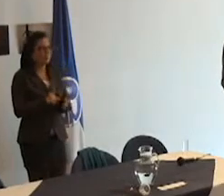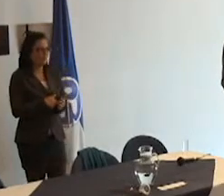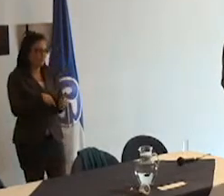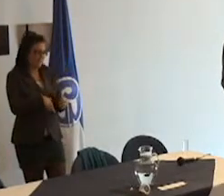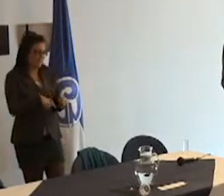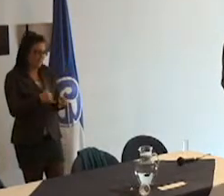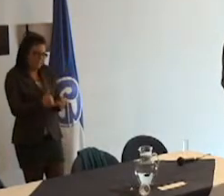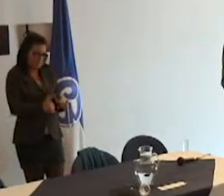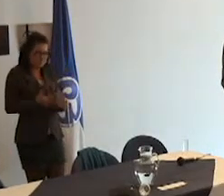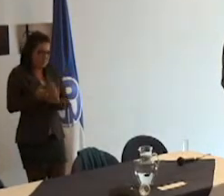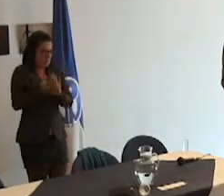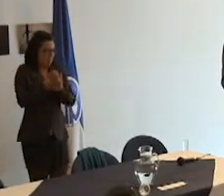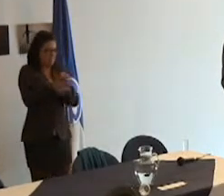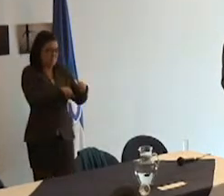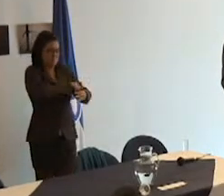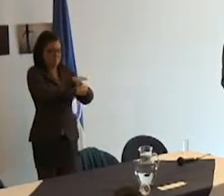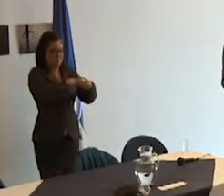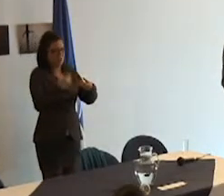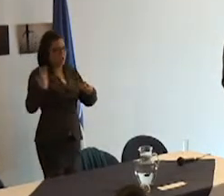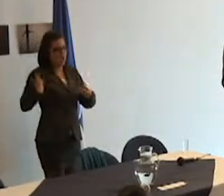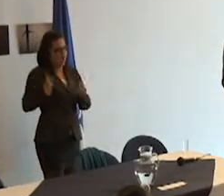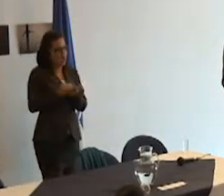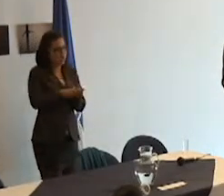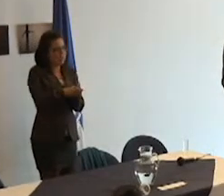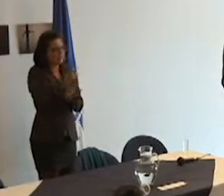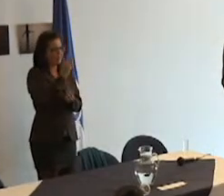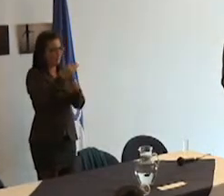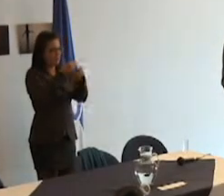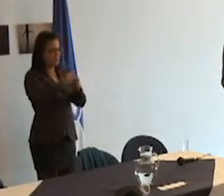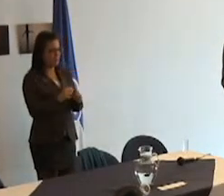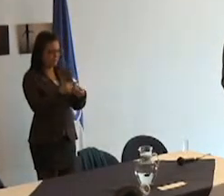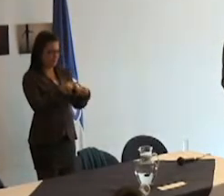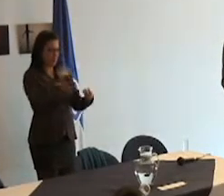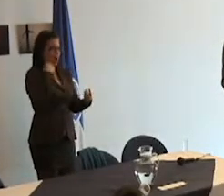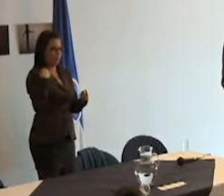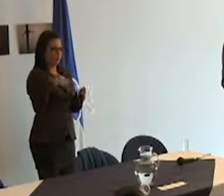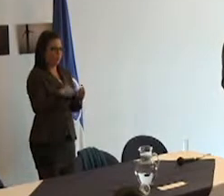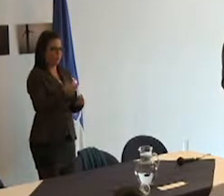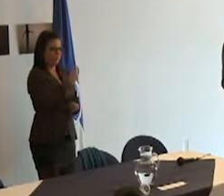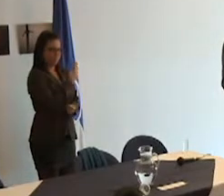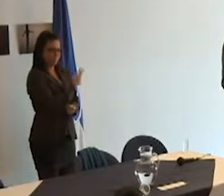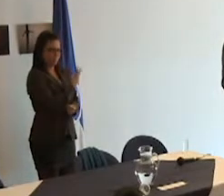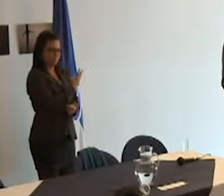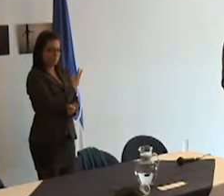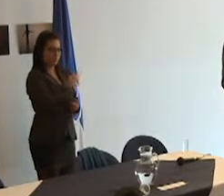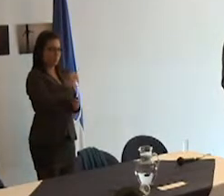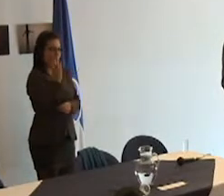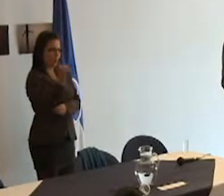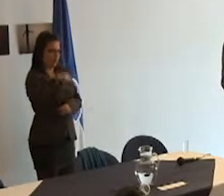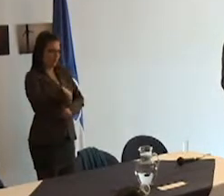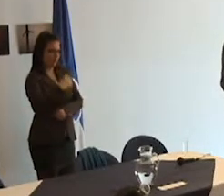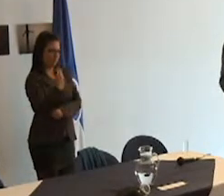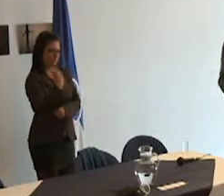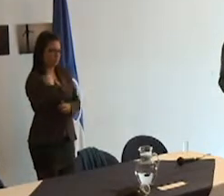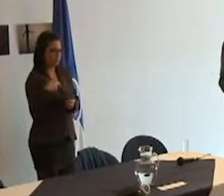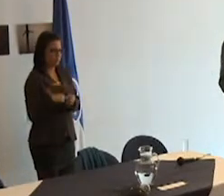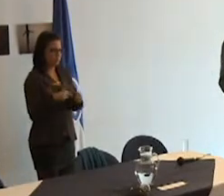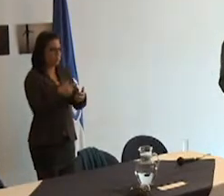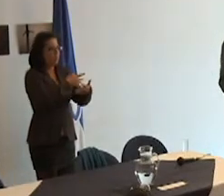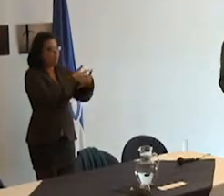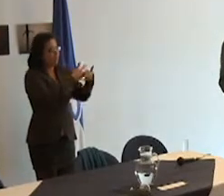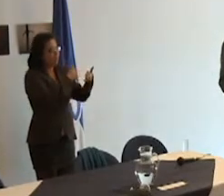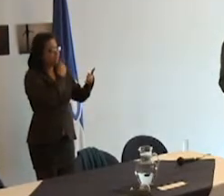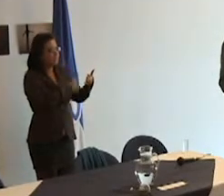tres principales formas de colonización, de las que hablan Eduardo Restrepo y Axel Rojas, los investigadores colombianos, en su